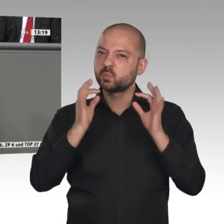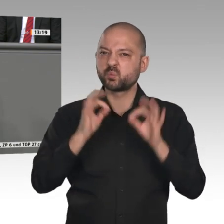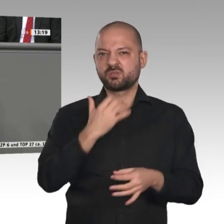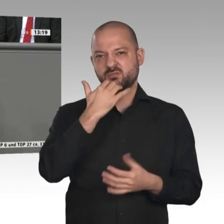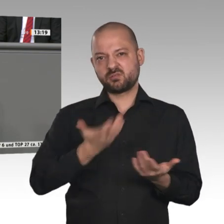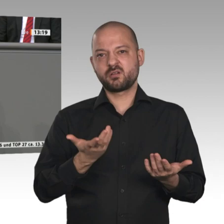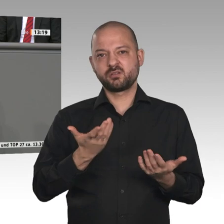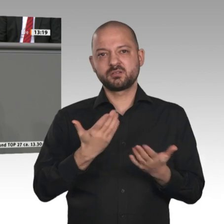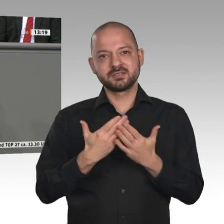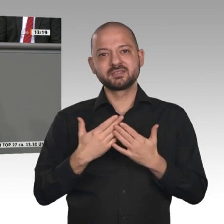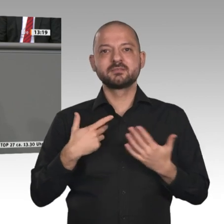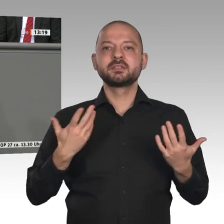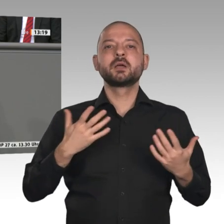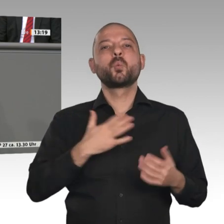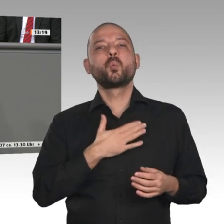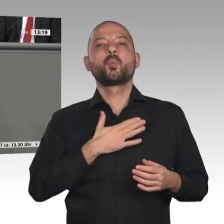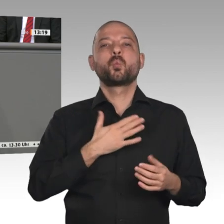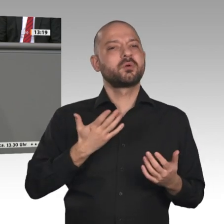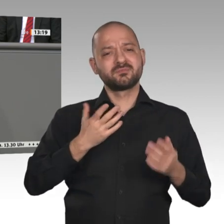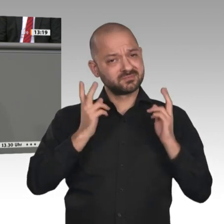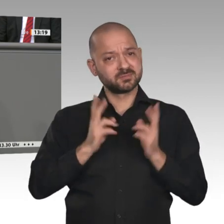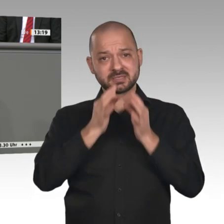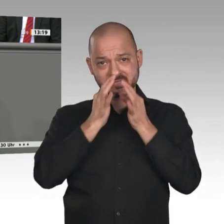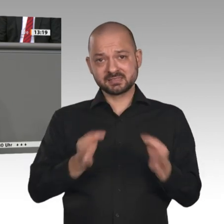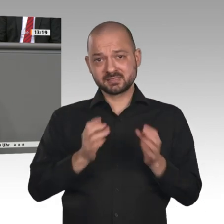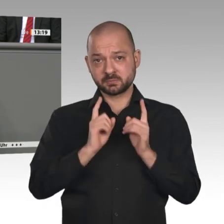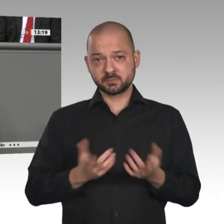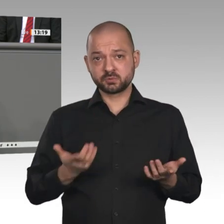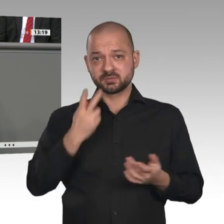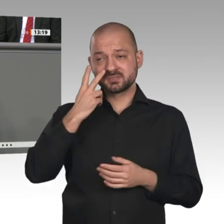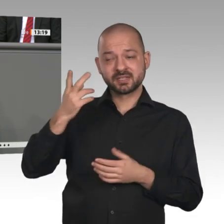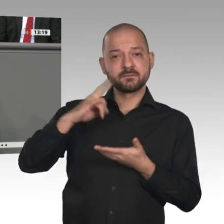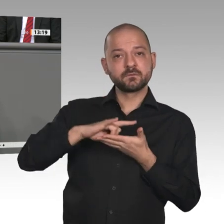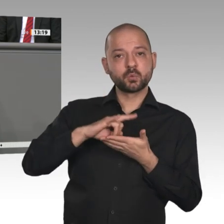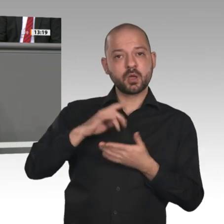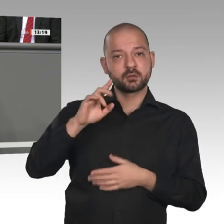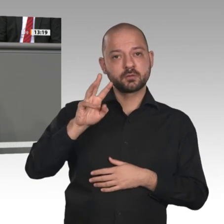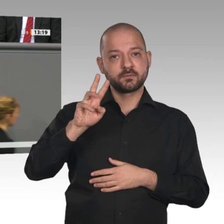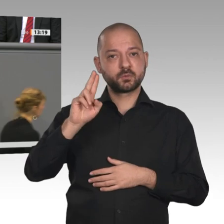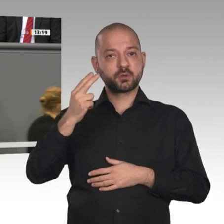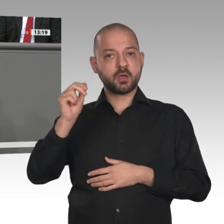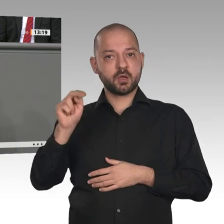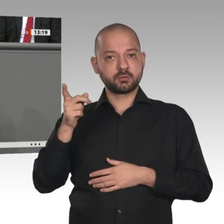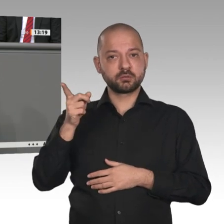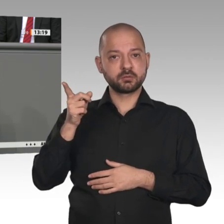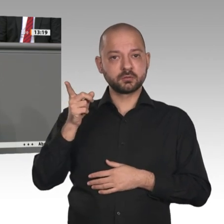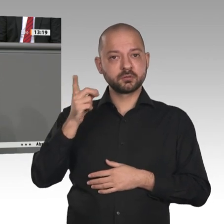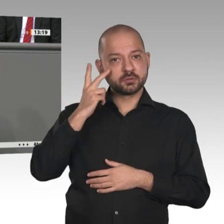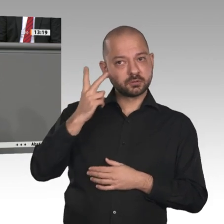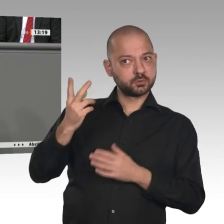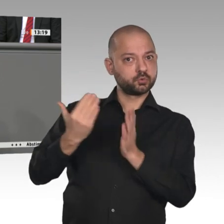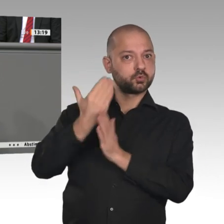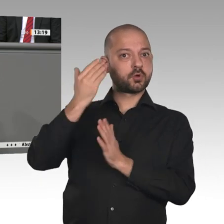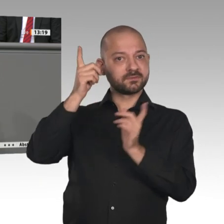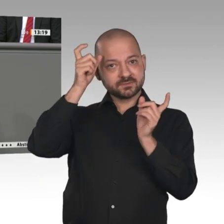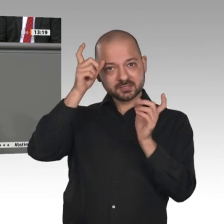müssen wir die Menschen ausfliegen. Es legt uns als Staat Pflichten auf, wenn wir Staatsbürger haben. Aber umgekehrt hat der Bundespräsident gestern